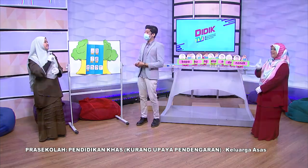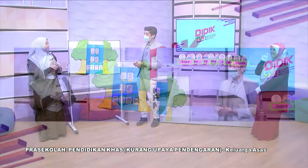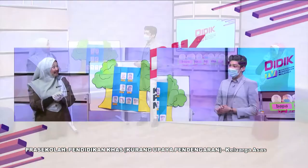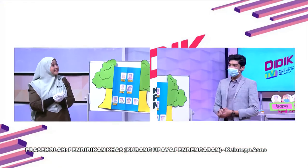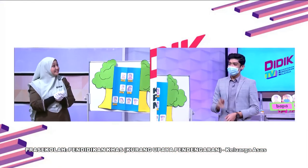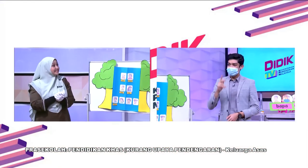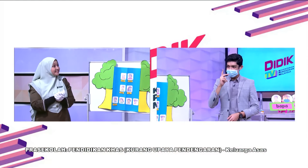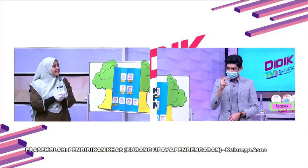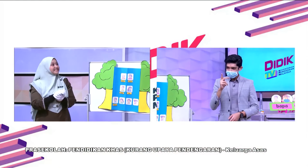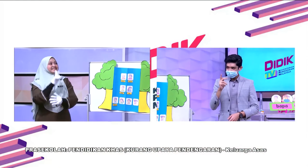Hai